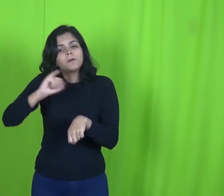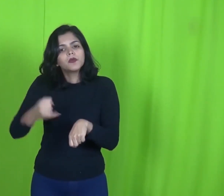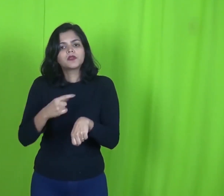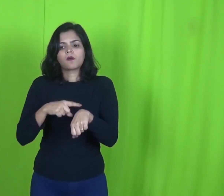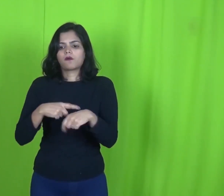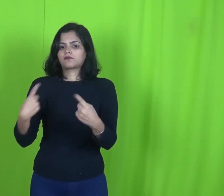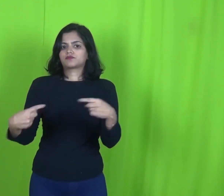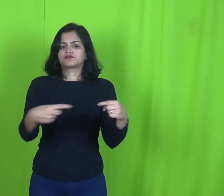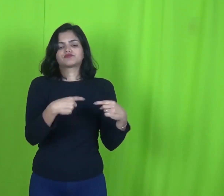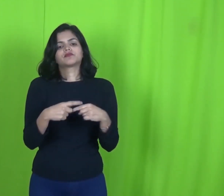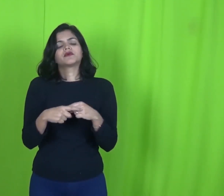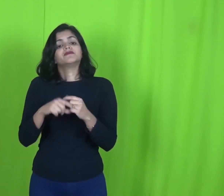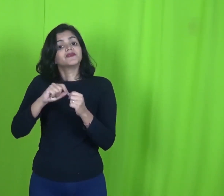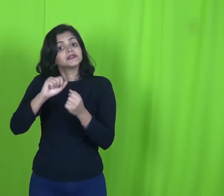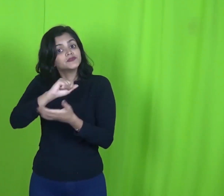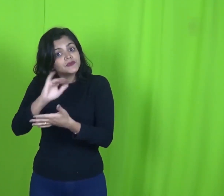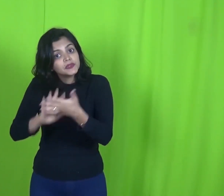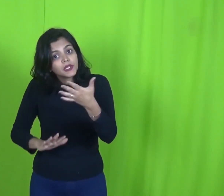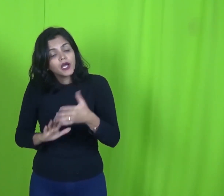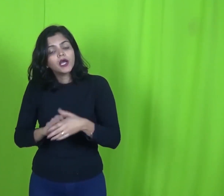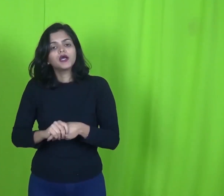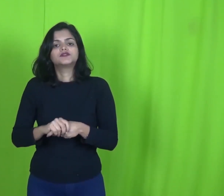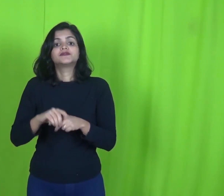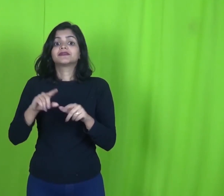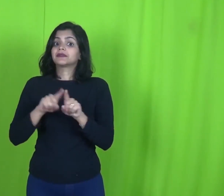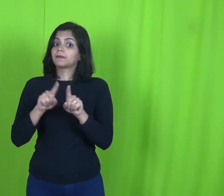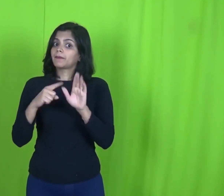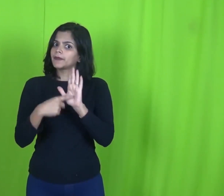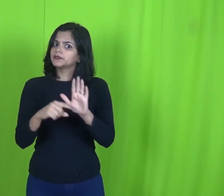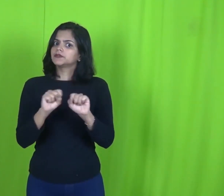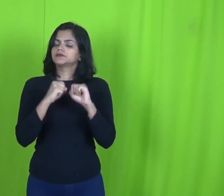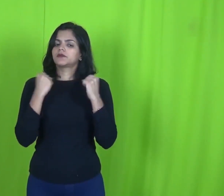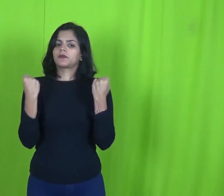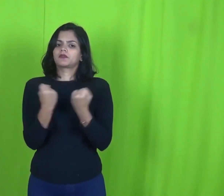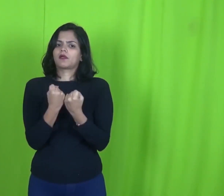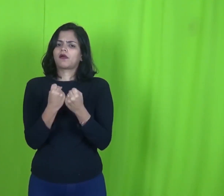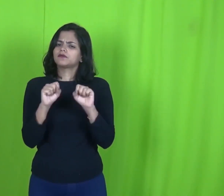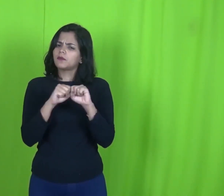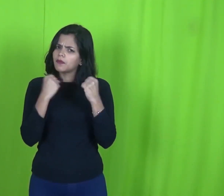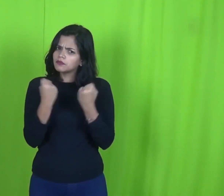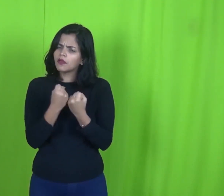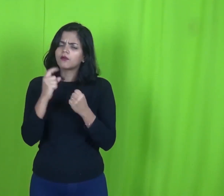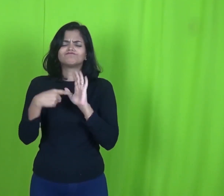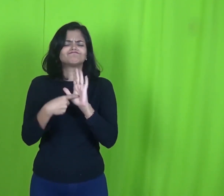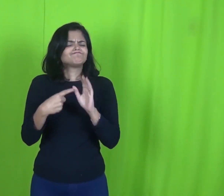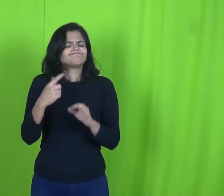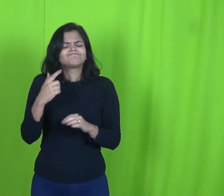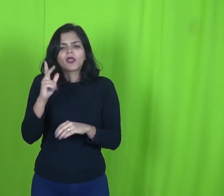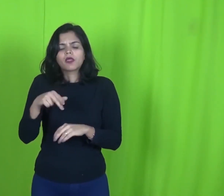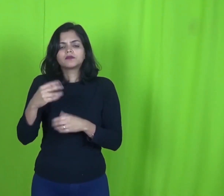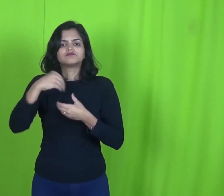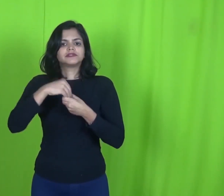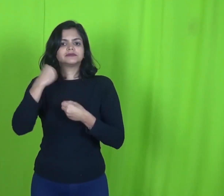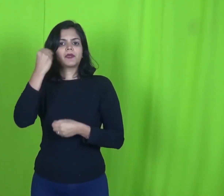importante. Aproveitem para discutir, fazer as atividades, apresentar os seminários, porque